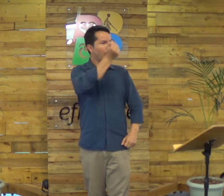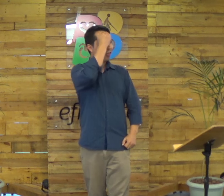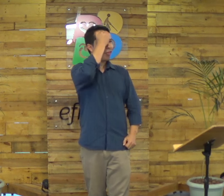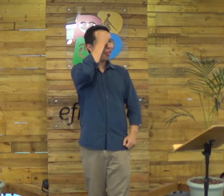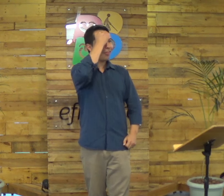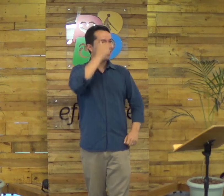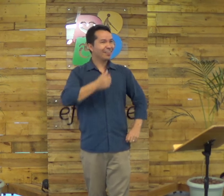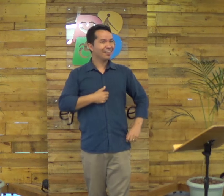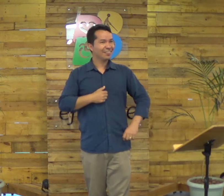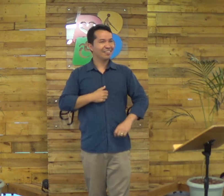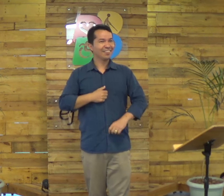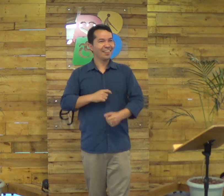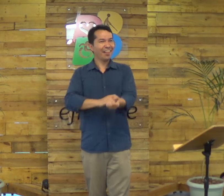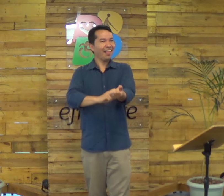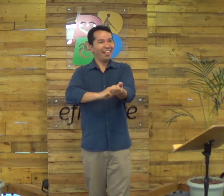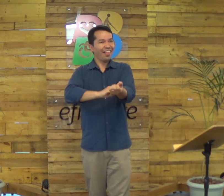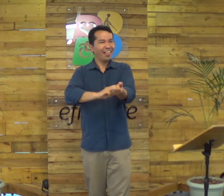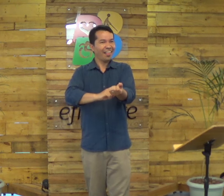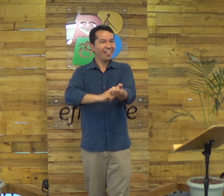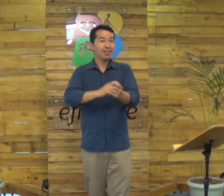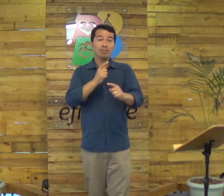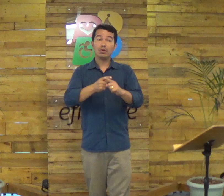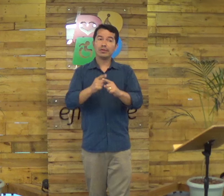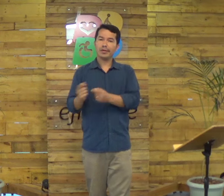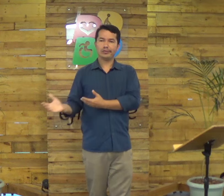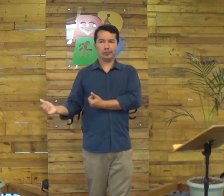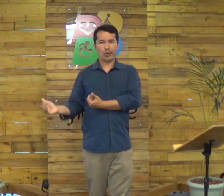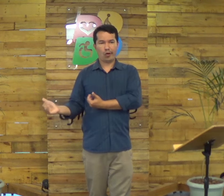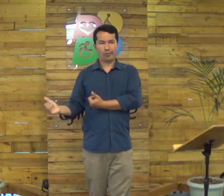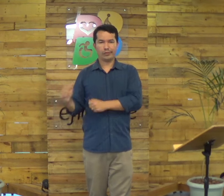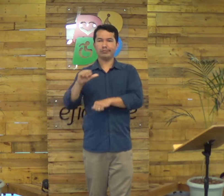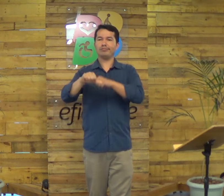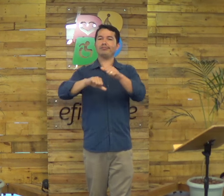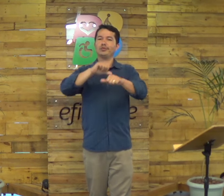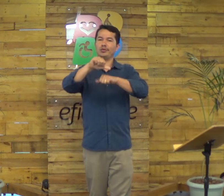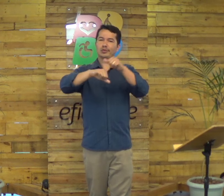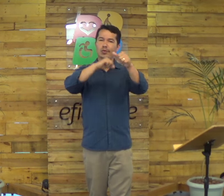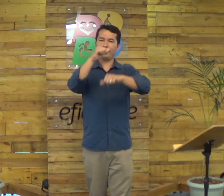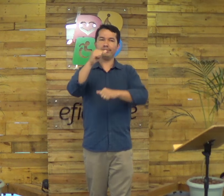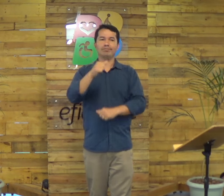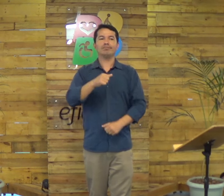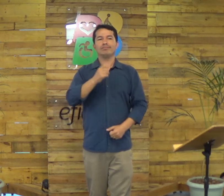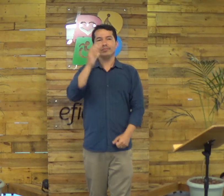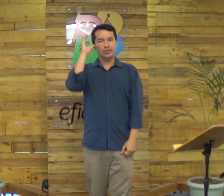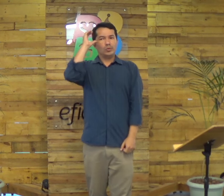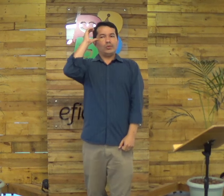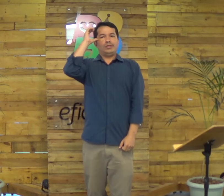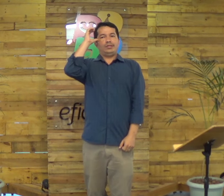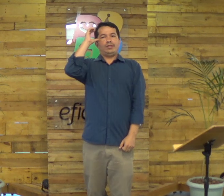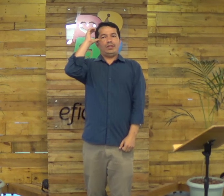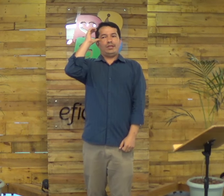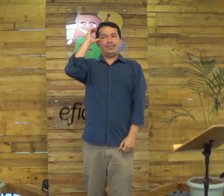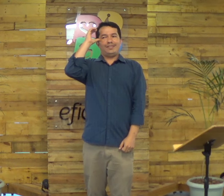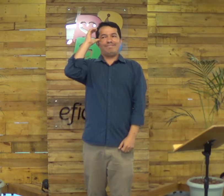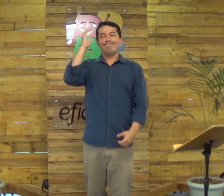Ué, parece que você entendeu de ter brigado com Marcos, sabe? de ter ficado grado e gritado porque ele era jovem, mas depois que ele